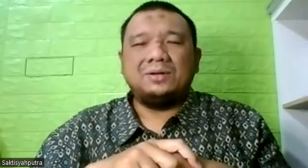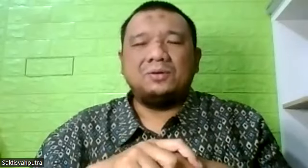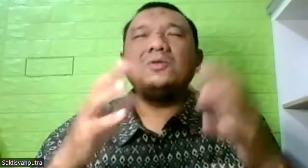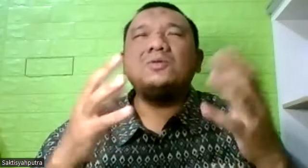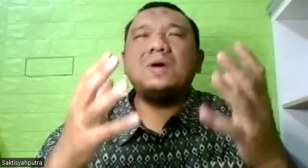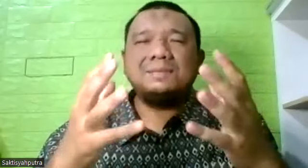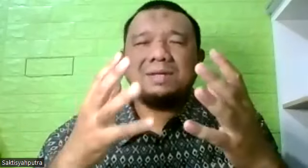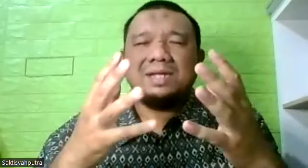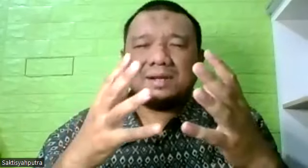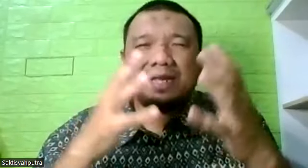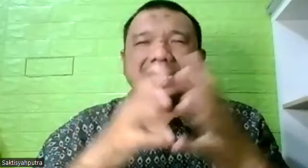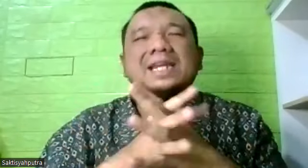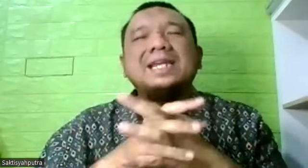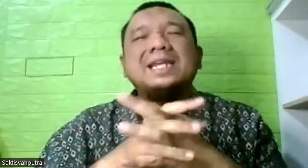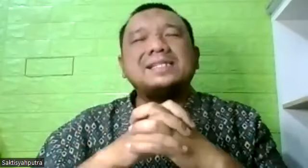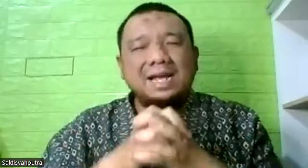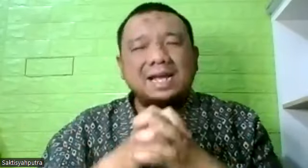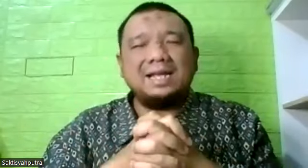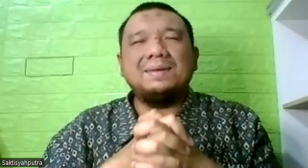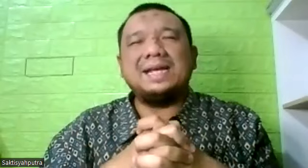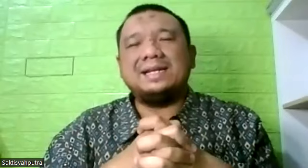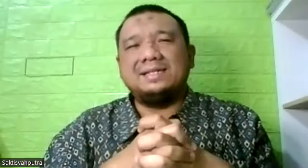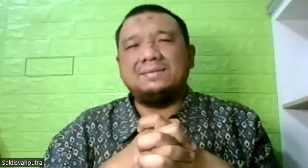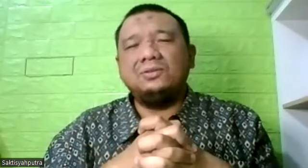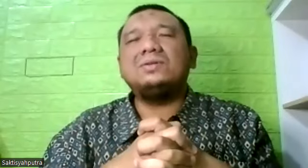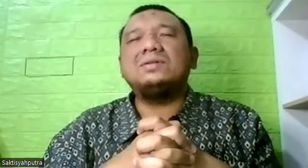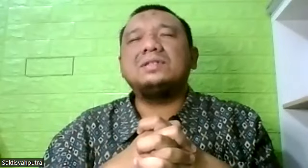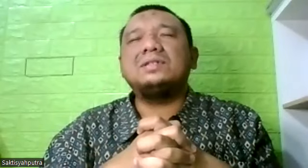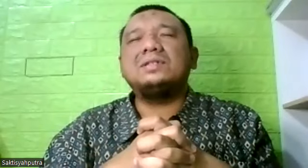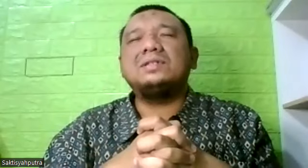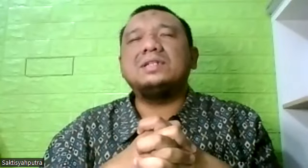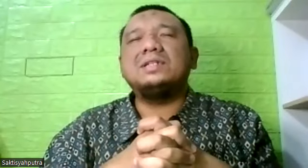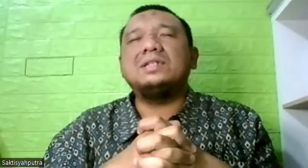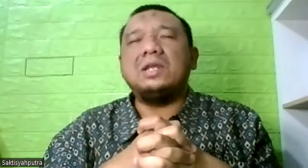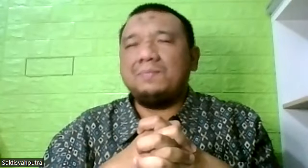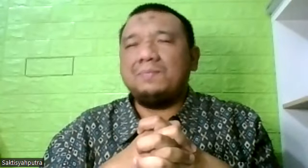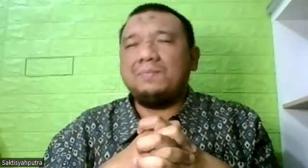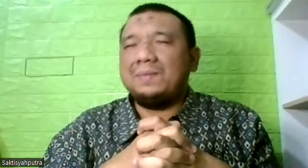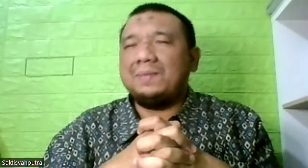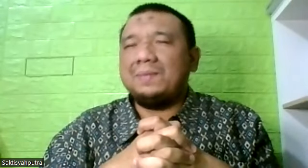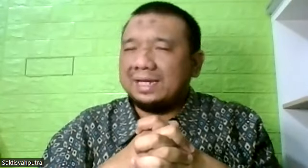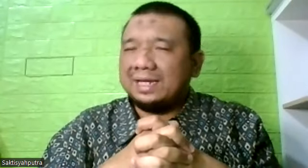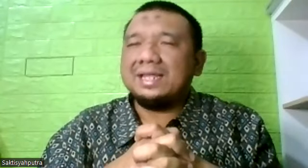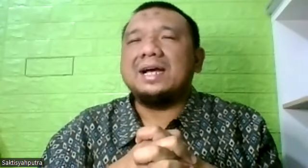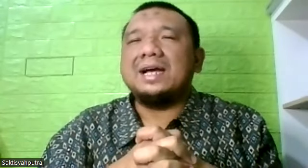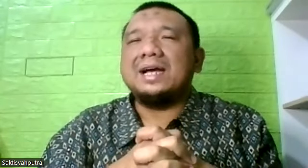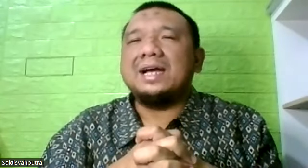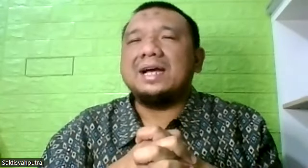memiliki kebaikan yang sangat baik untuk kehidupan kita kedepannya ketika kita diberikan nikmat